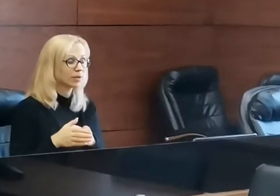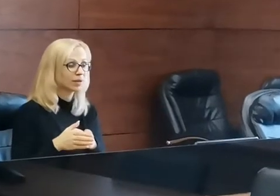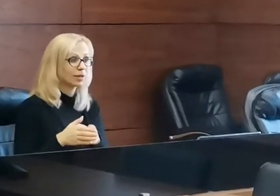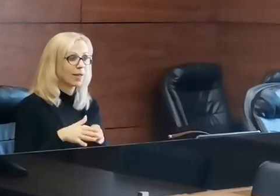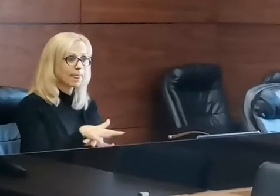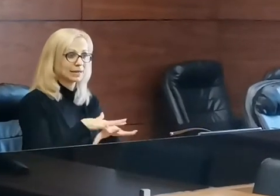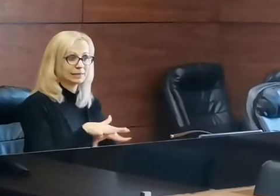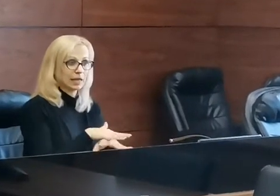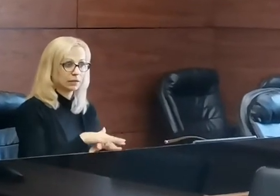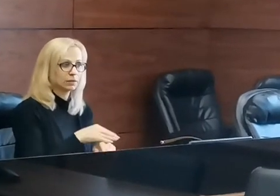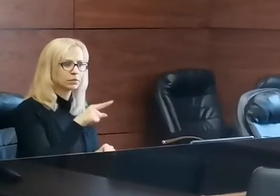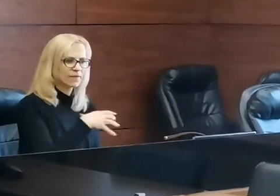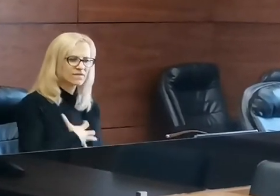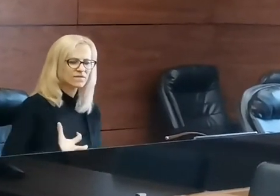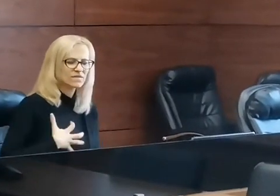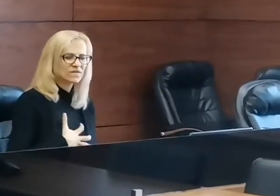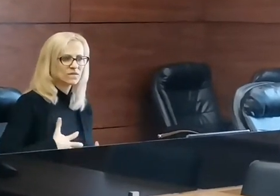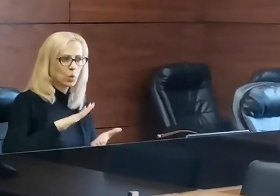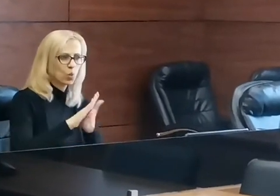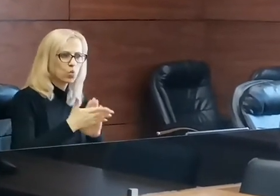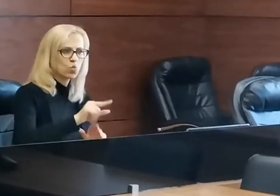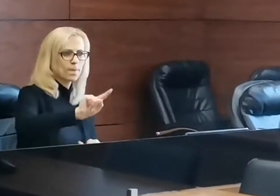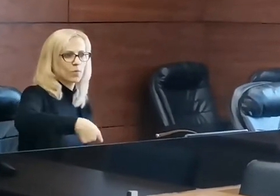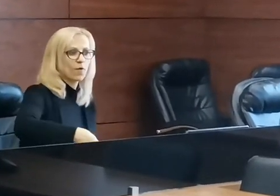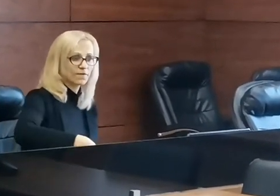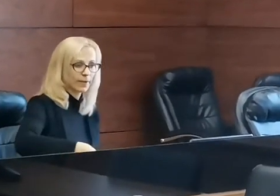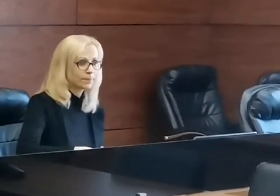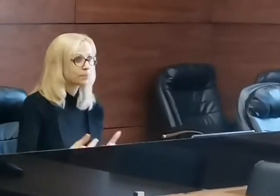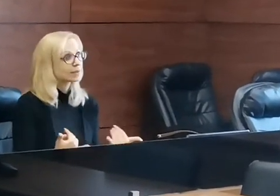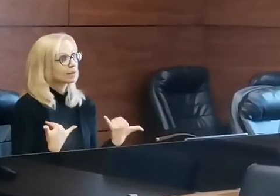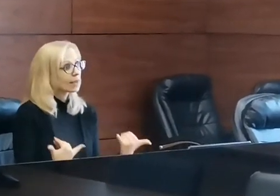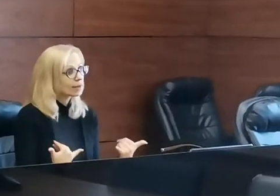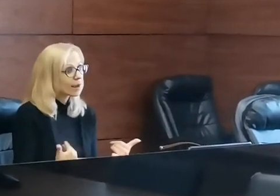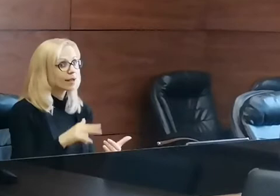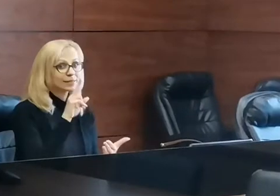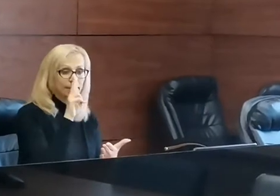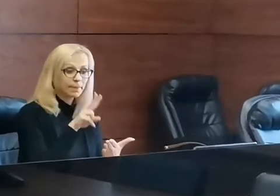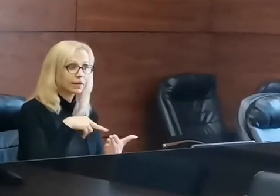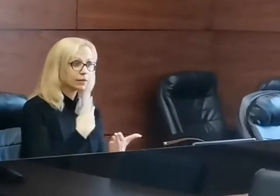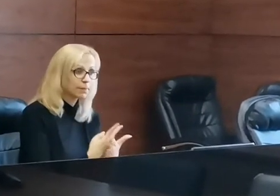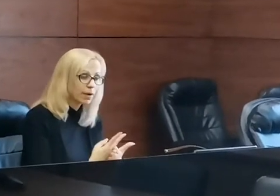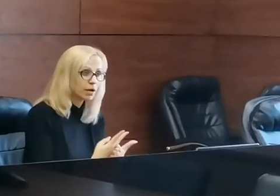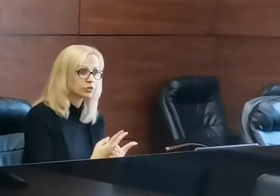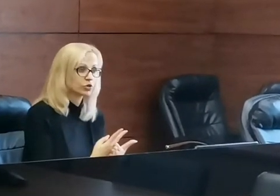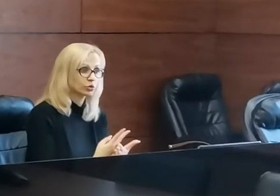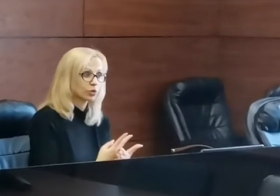це є основною умовою. Наразі передбачено